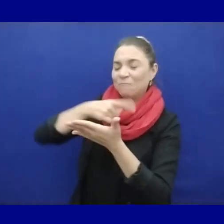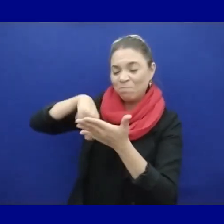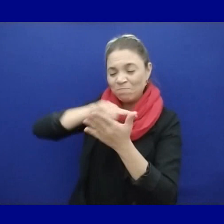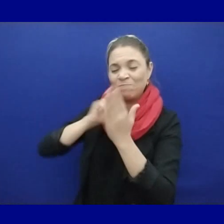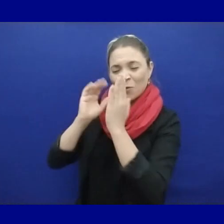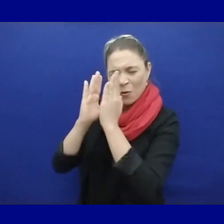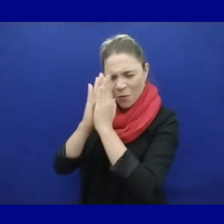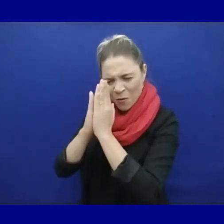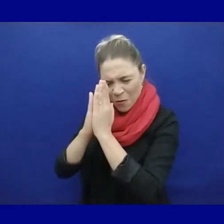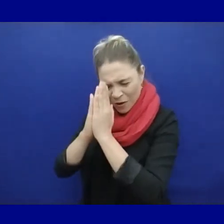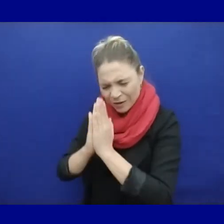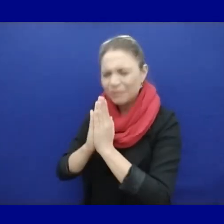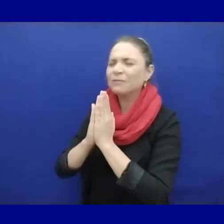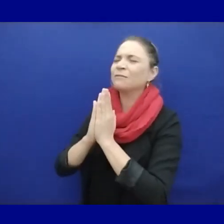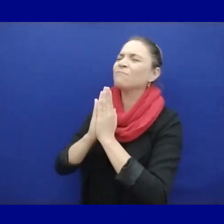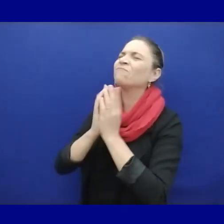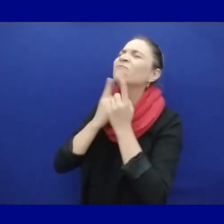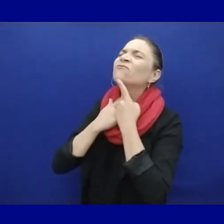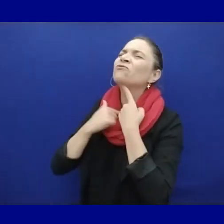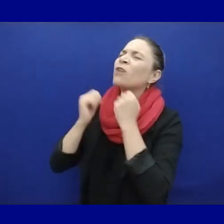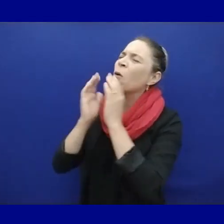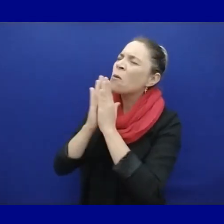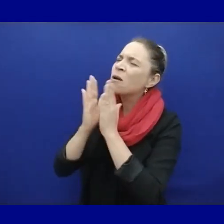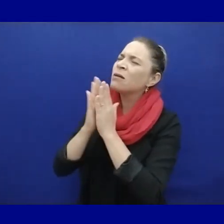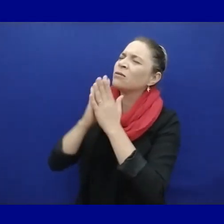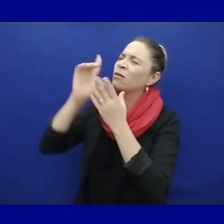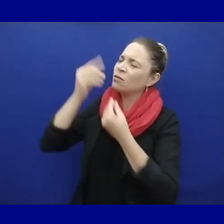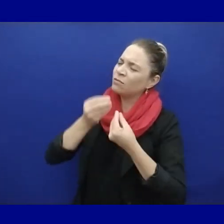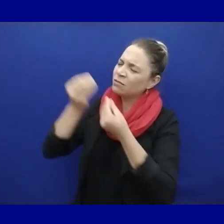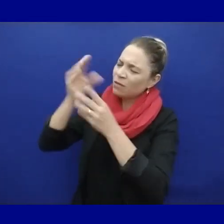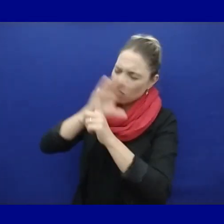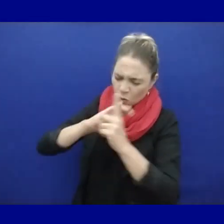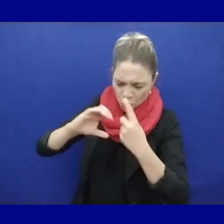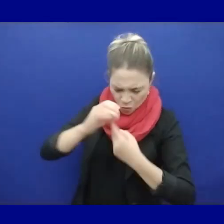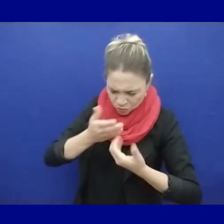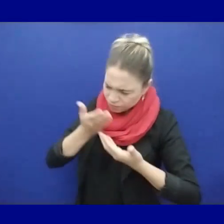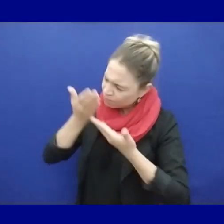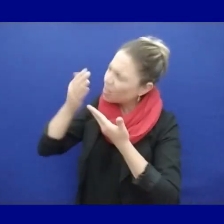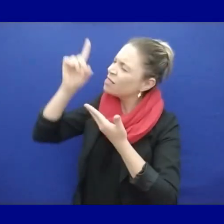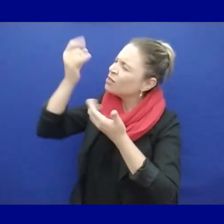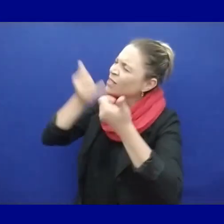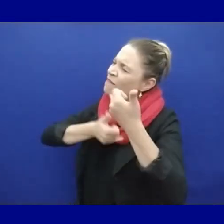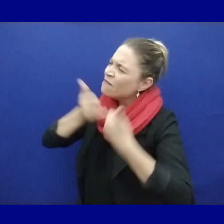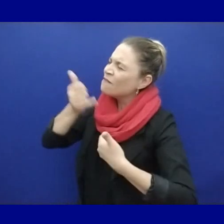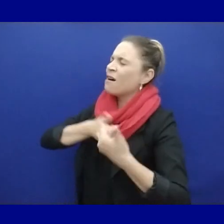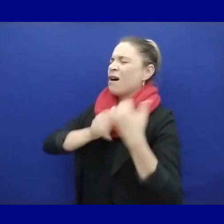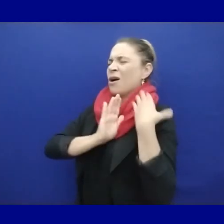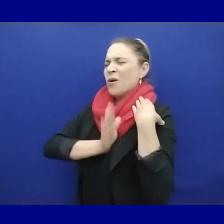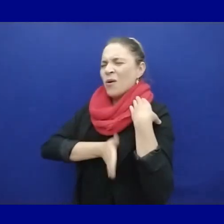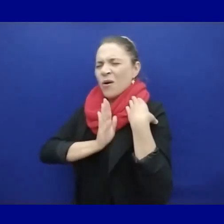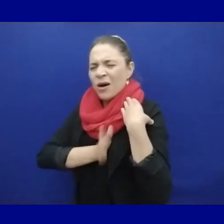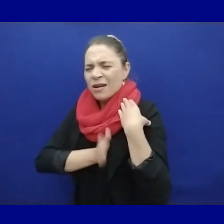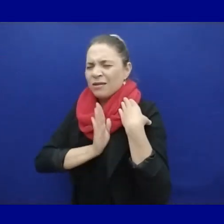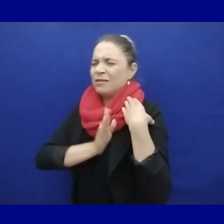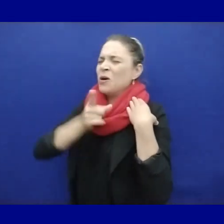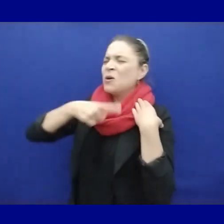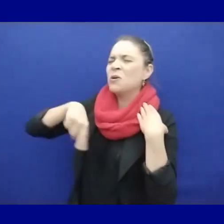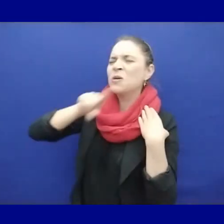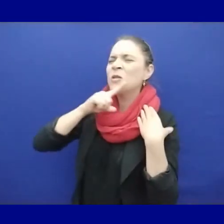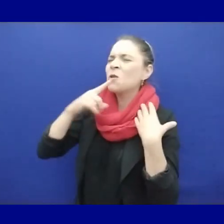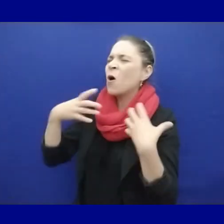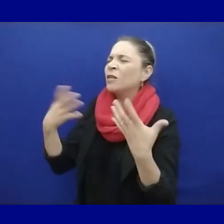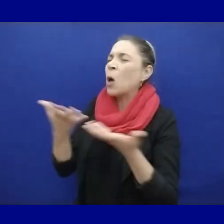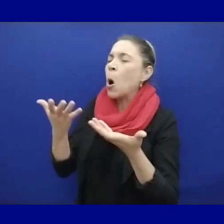oração é que o Senhor receba o nosso culto, mas o nosso anseio é que o Senhor fale profundamente aos nossos corações, que possamos